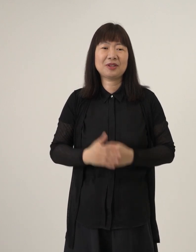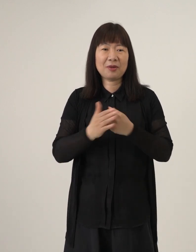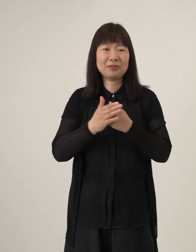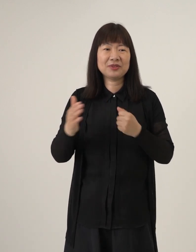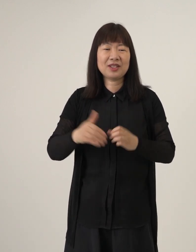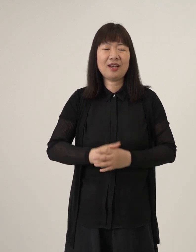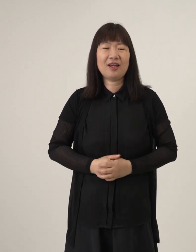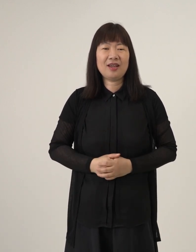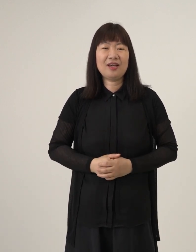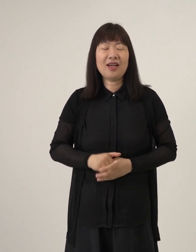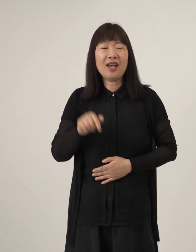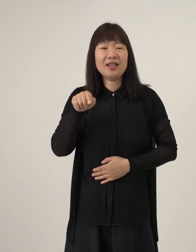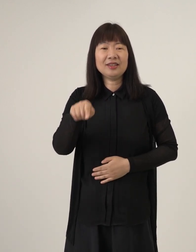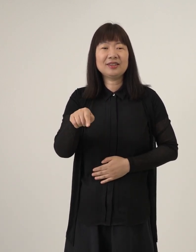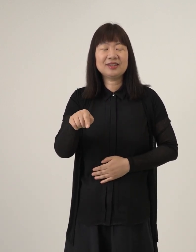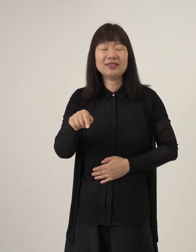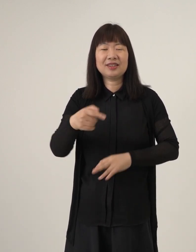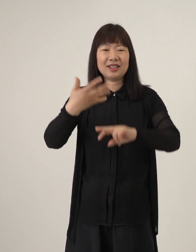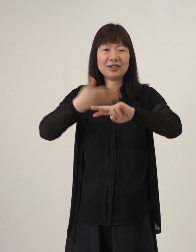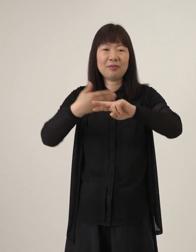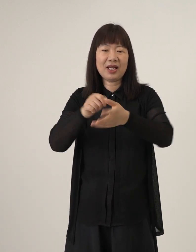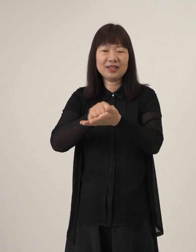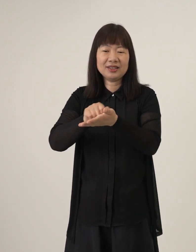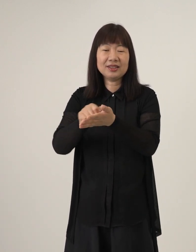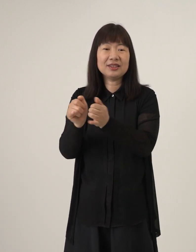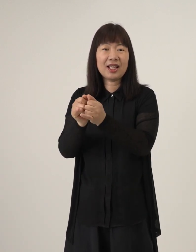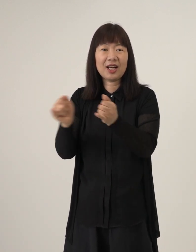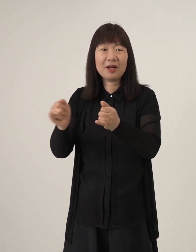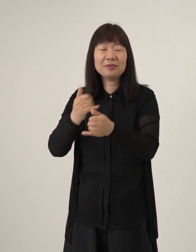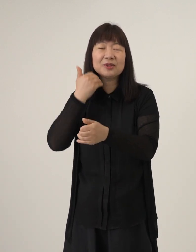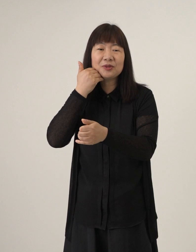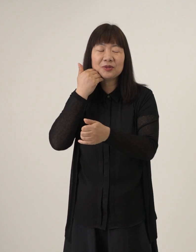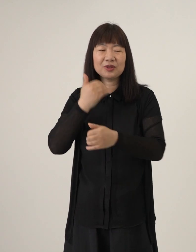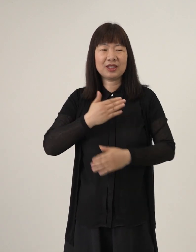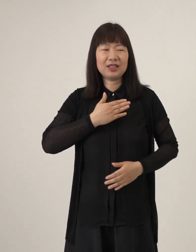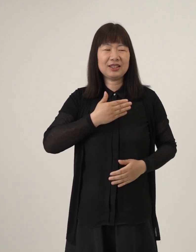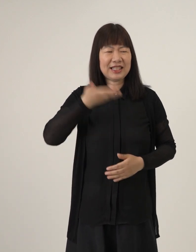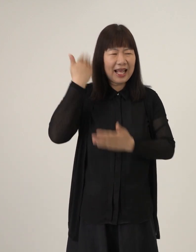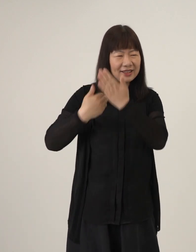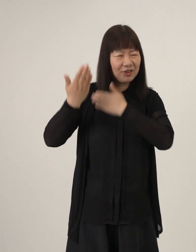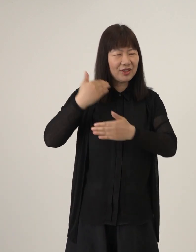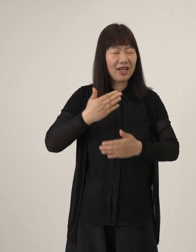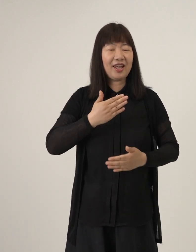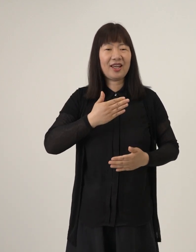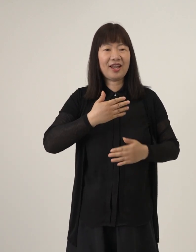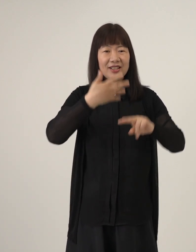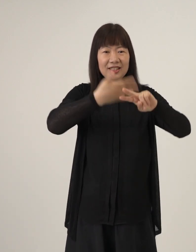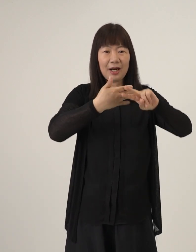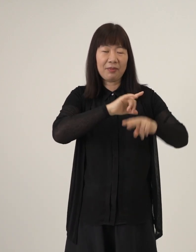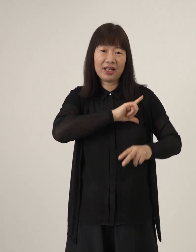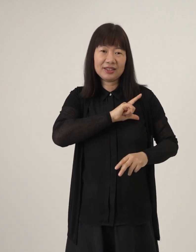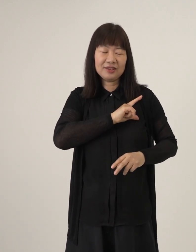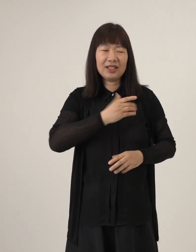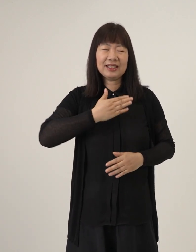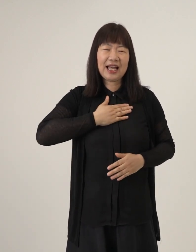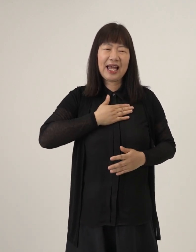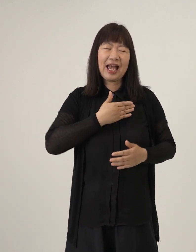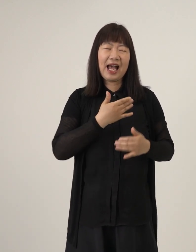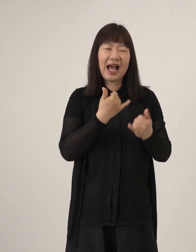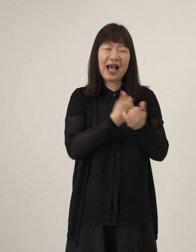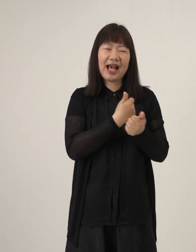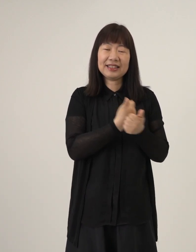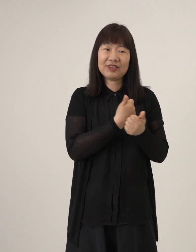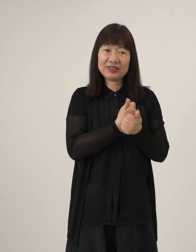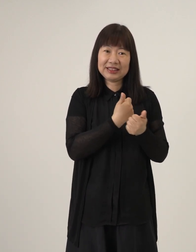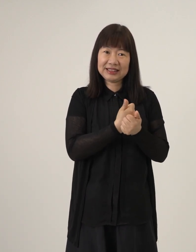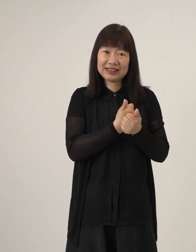그 작가를 찾아봤더니 나의 아저씨라는 드라마를 쓴 작가더라고요. 예. 제가 그